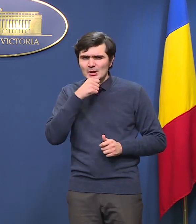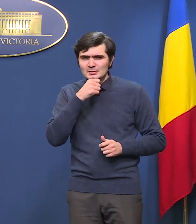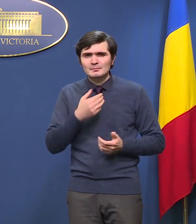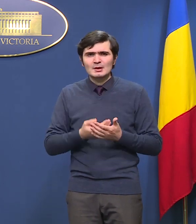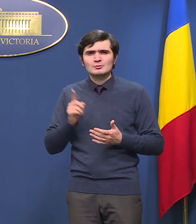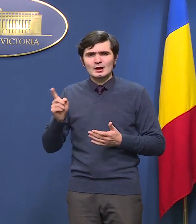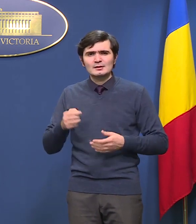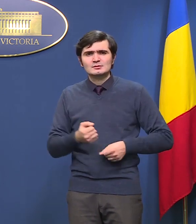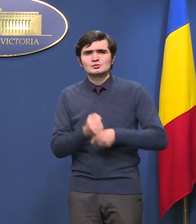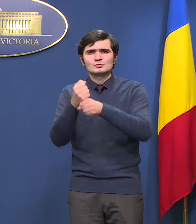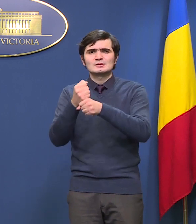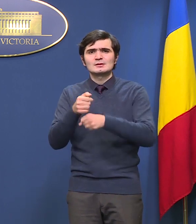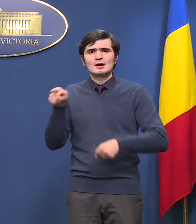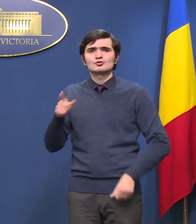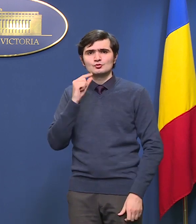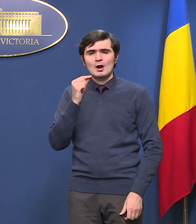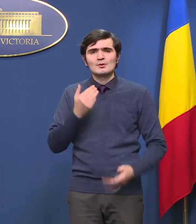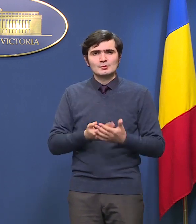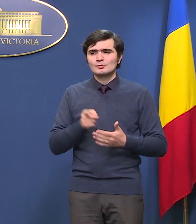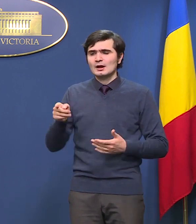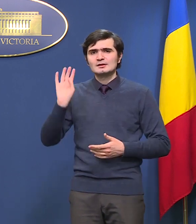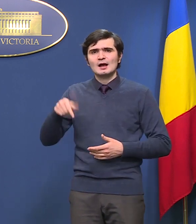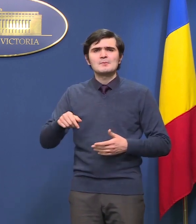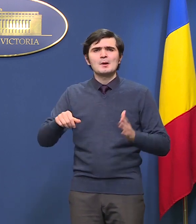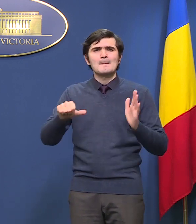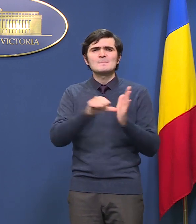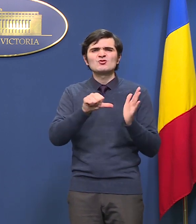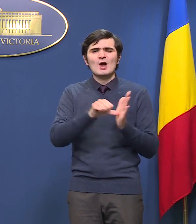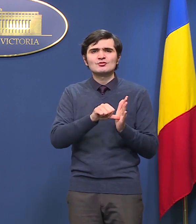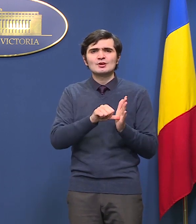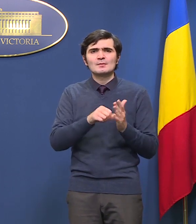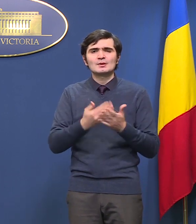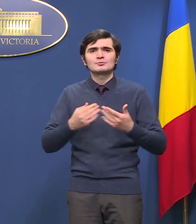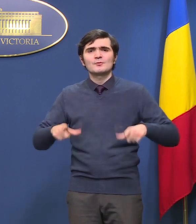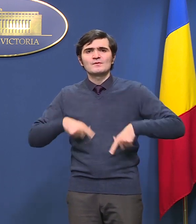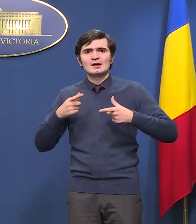susțină aceste persoane pentru a avea mijloacele de trai.